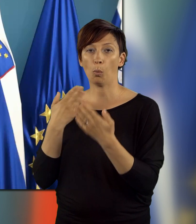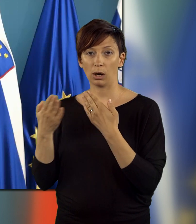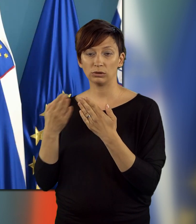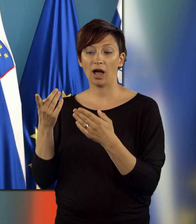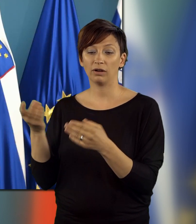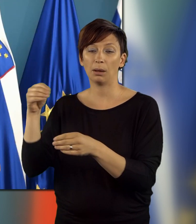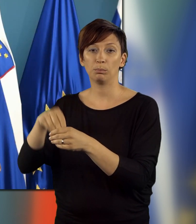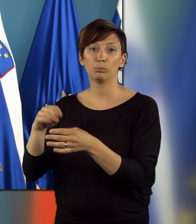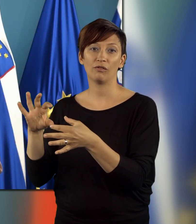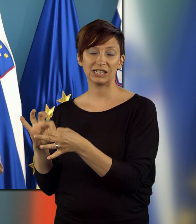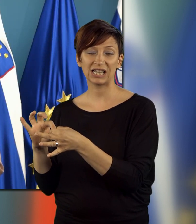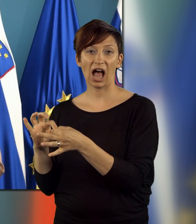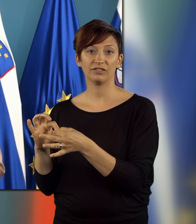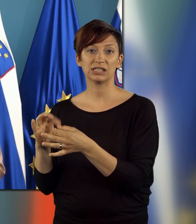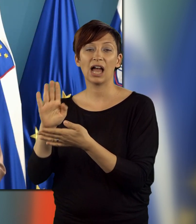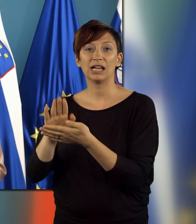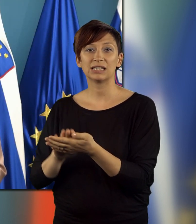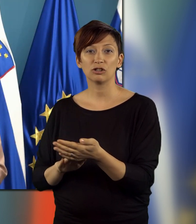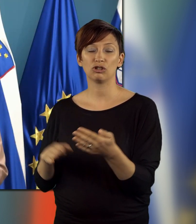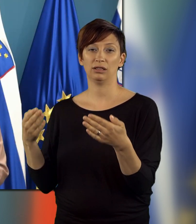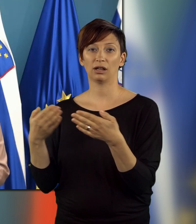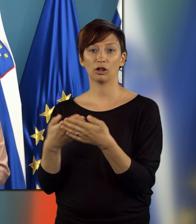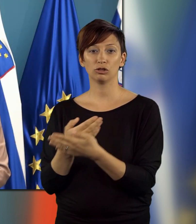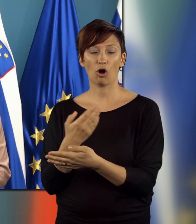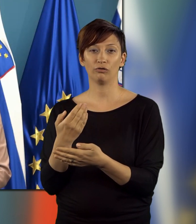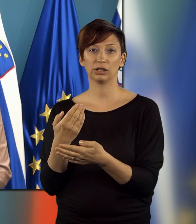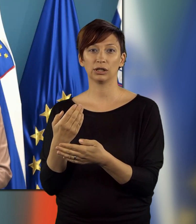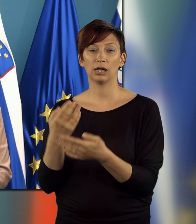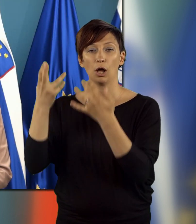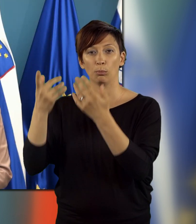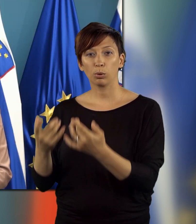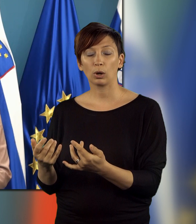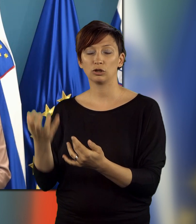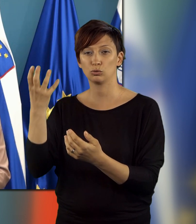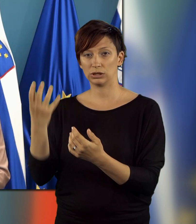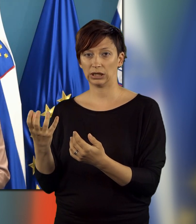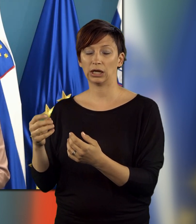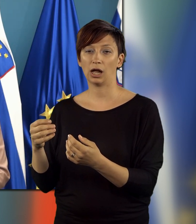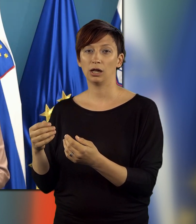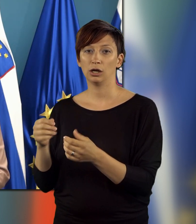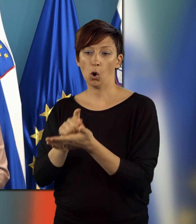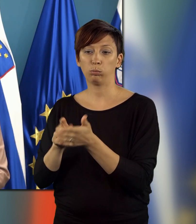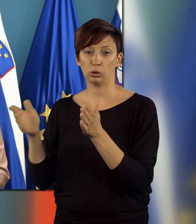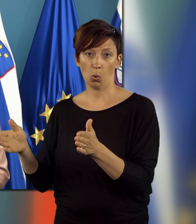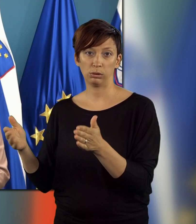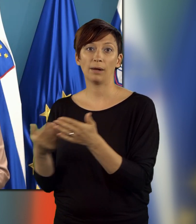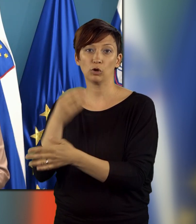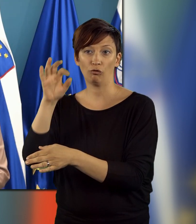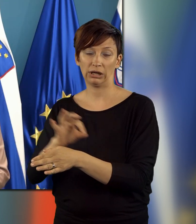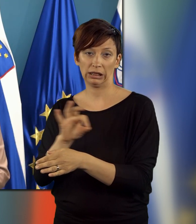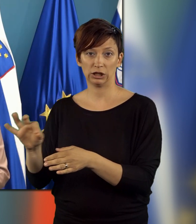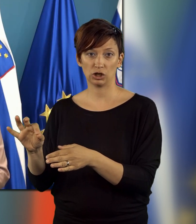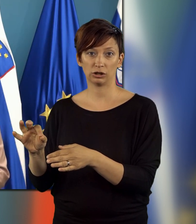nanaša na začetek novega proračunskega obdobja oziroma novega